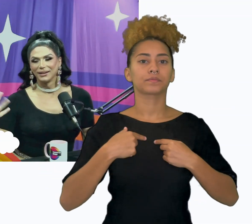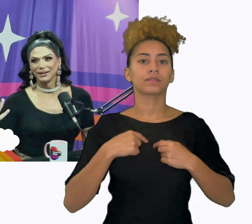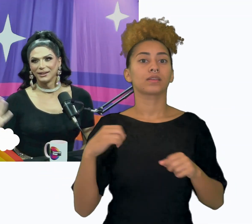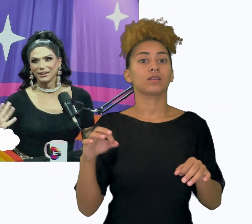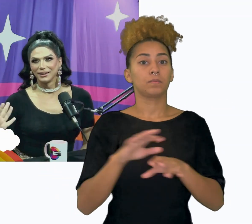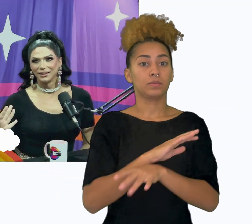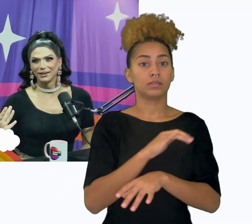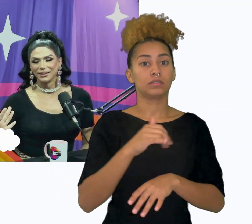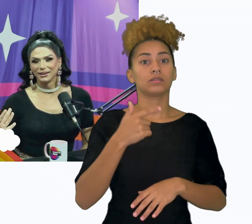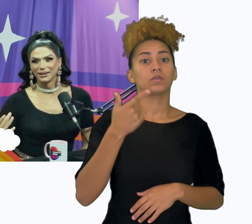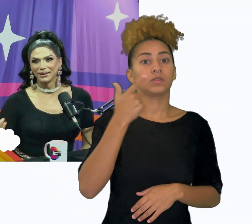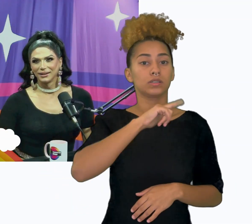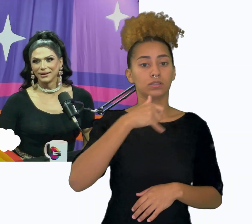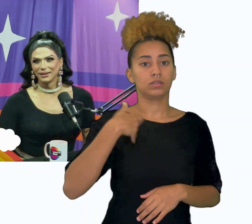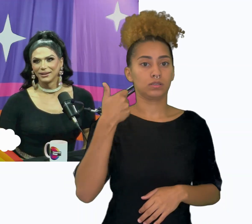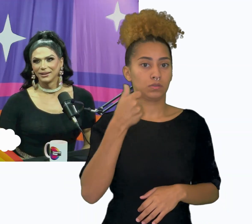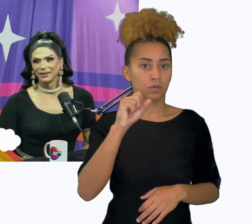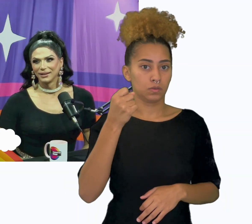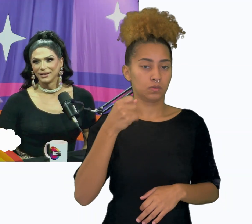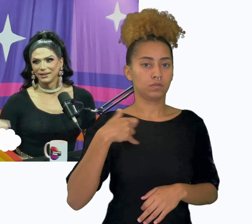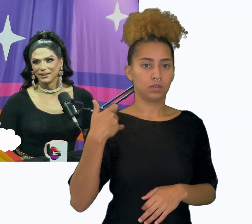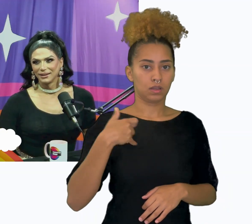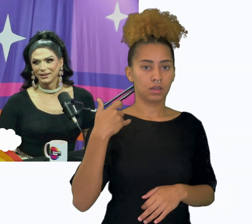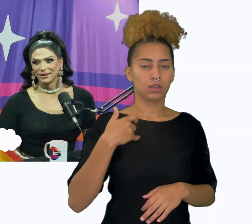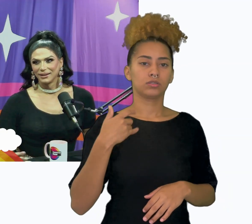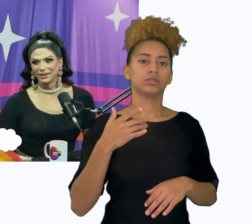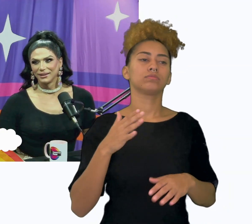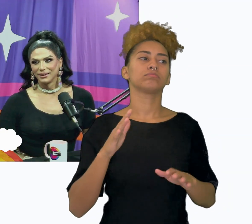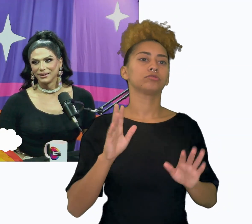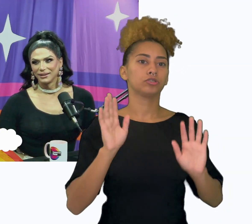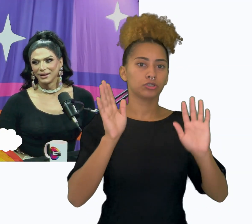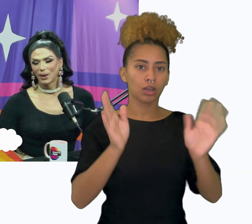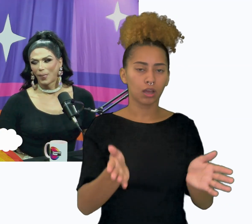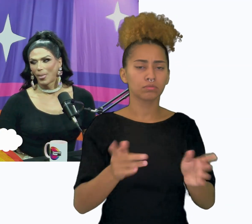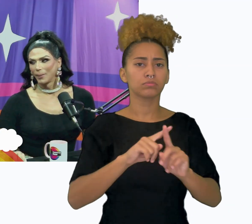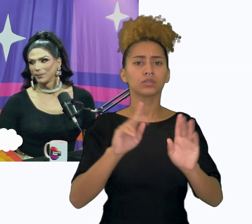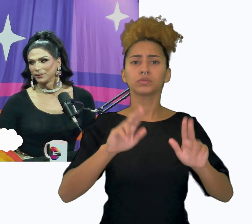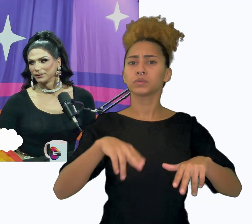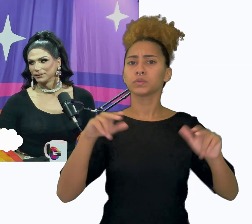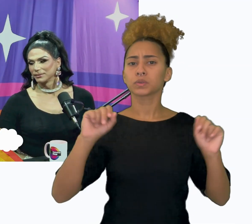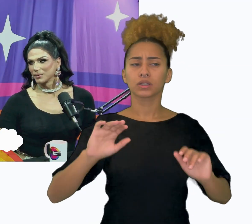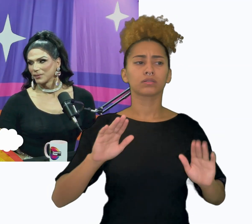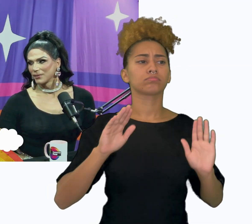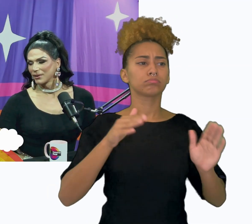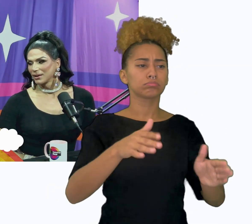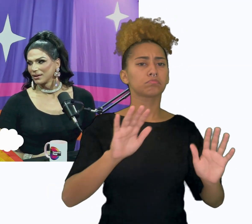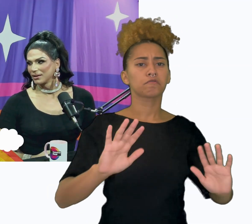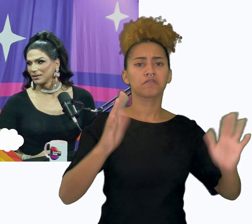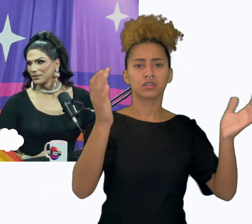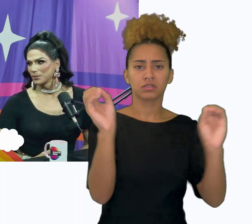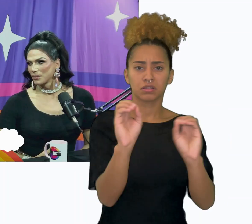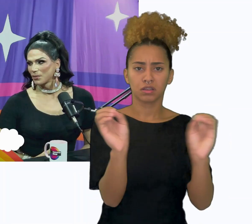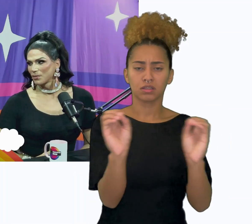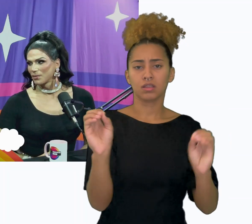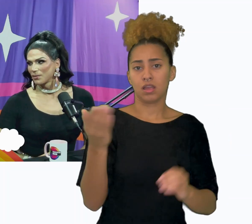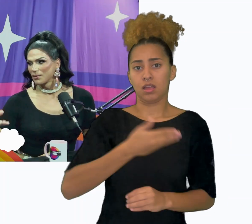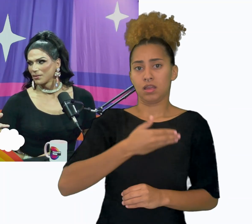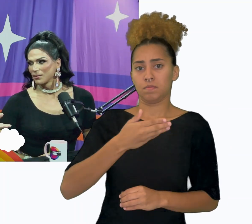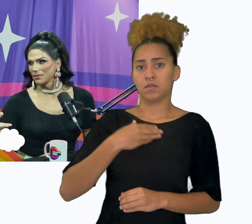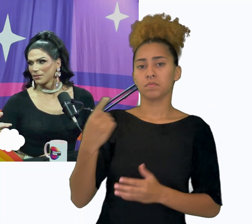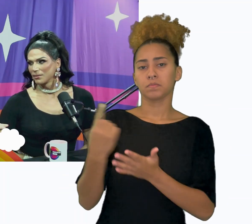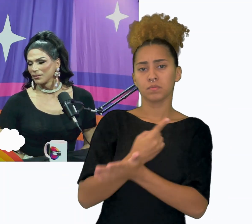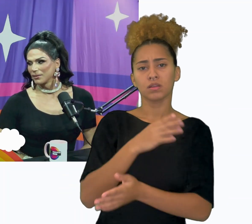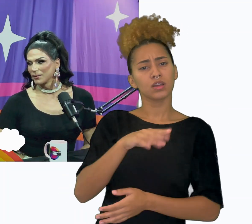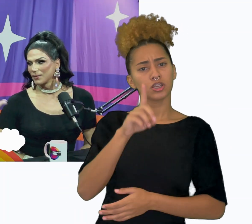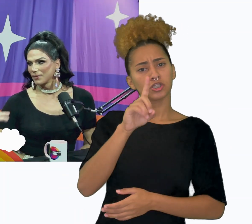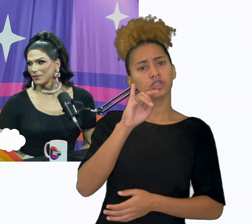completo 18 anos da minha vida e nunca tinha ido a uma boate. E um amigo diz assim pra mim, se eu já conhecia a